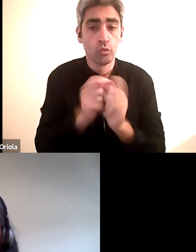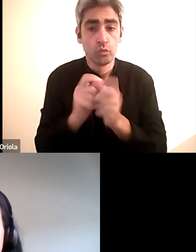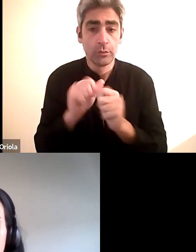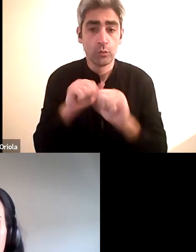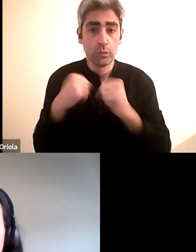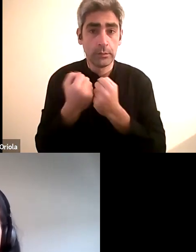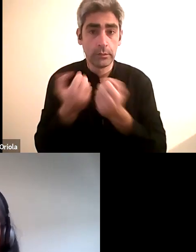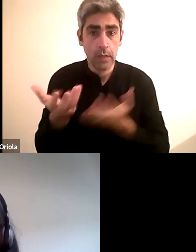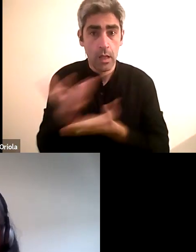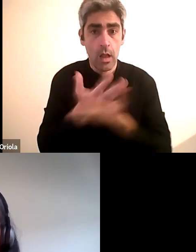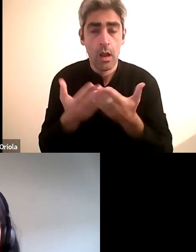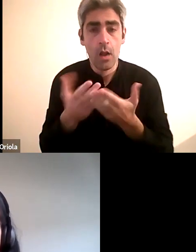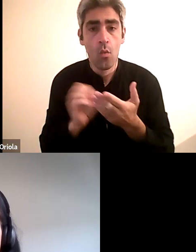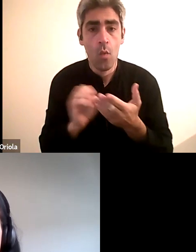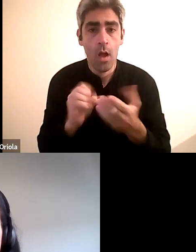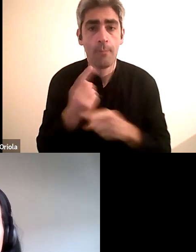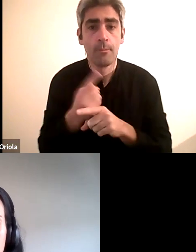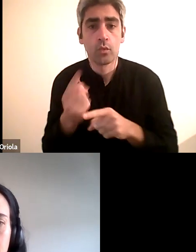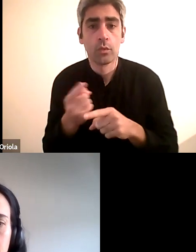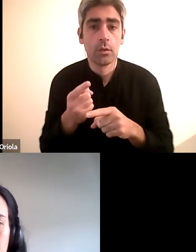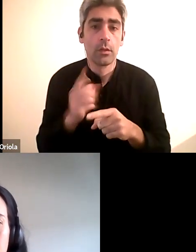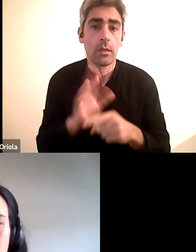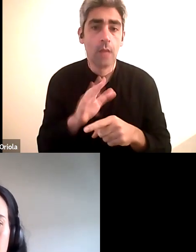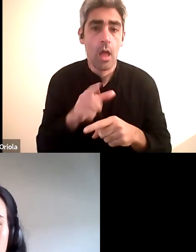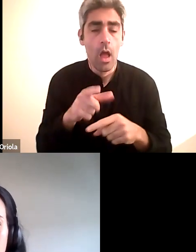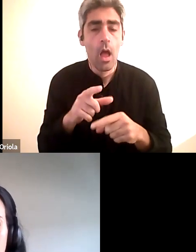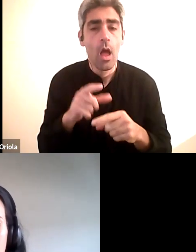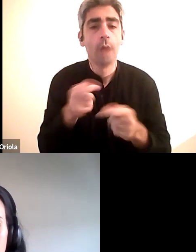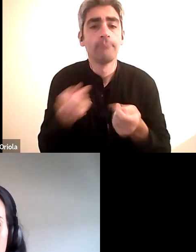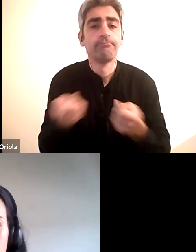social, deixa de existir porque está a ser mediado